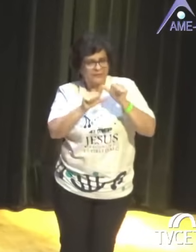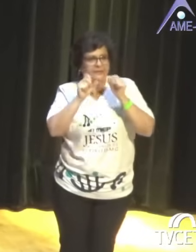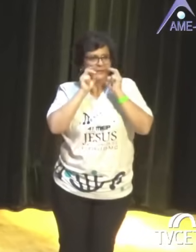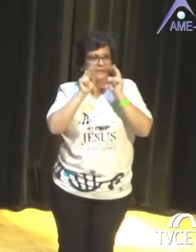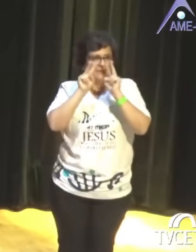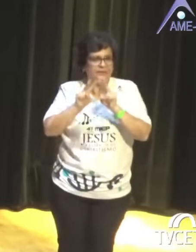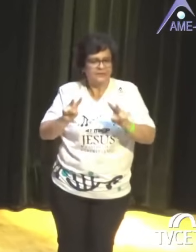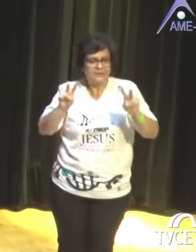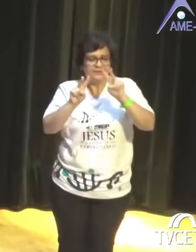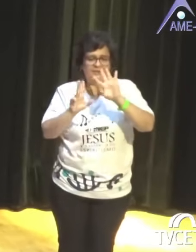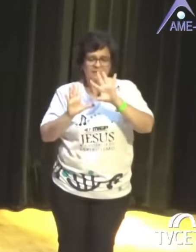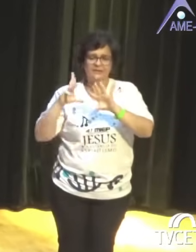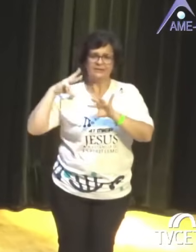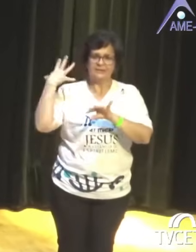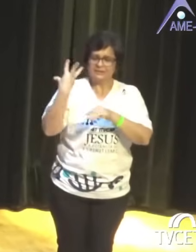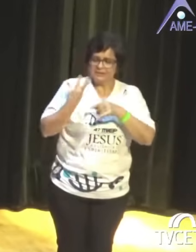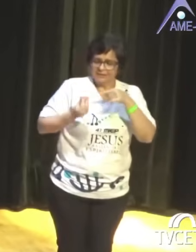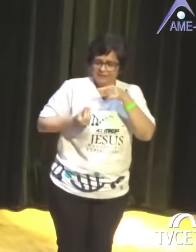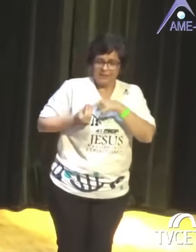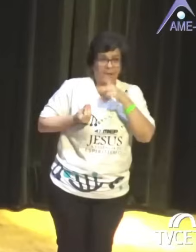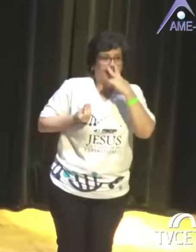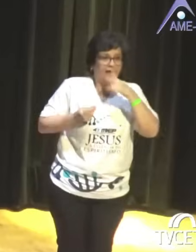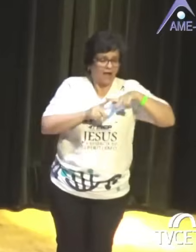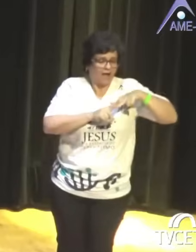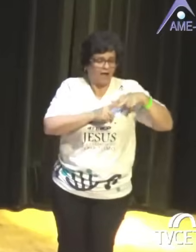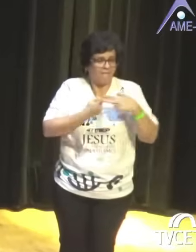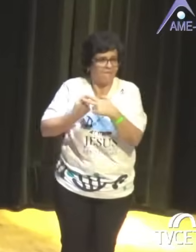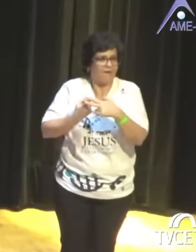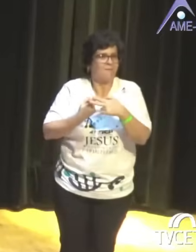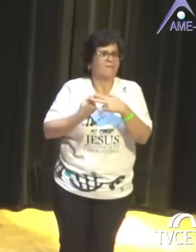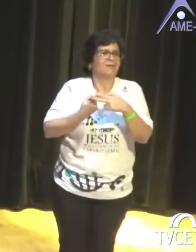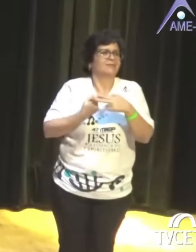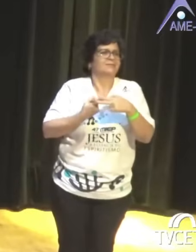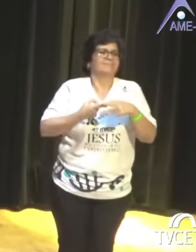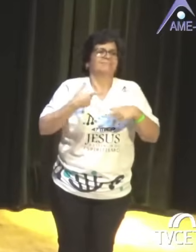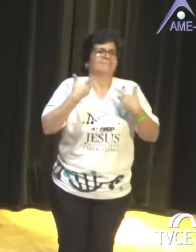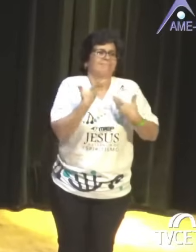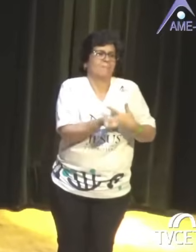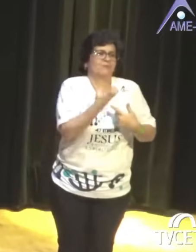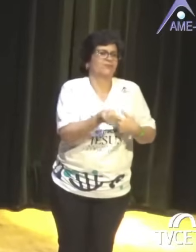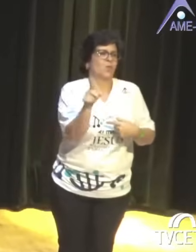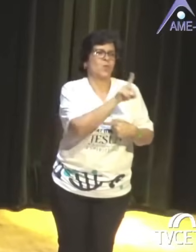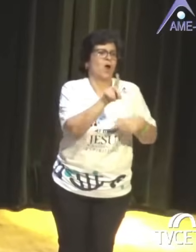provocada pelo espiritismo algo semelhante à reforma da Previdência você não vai